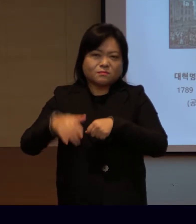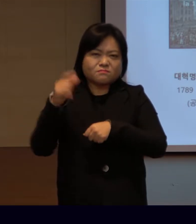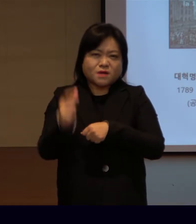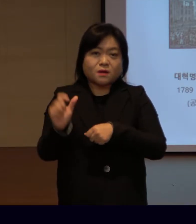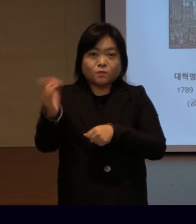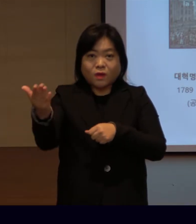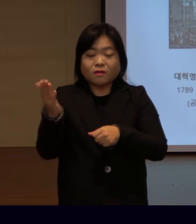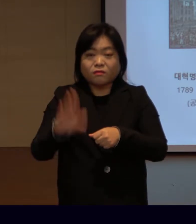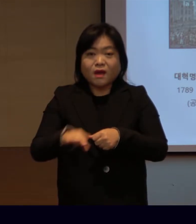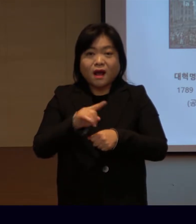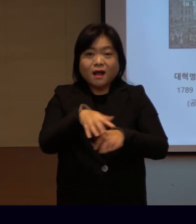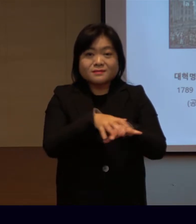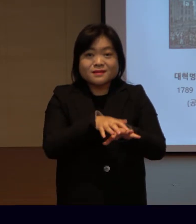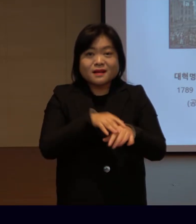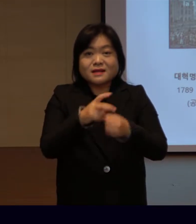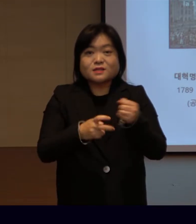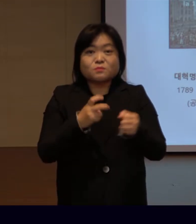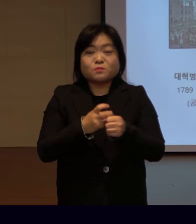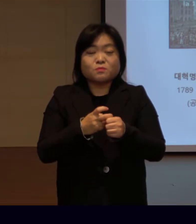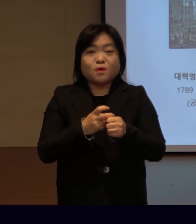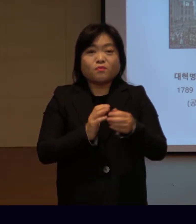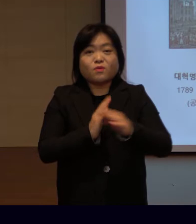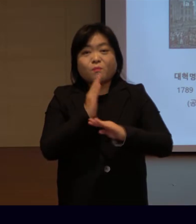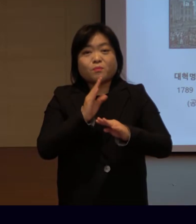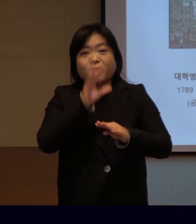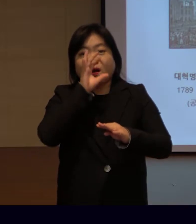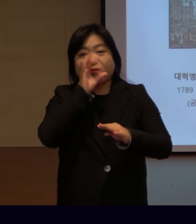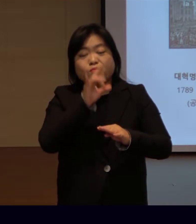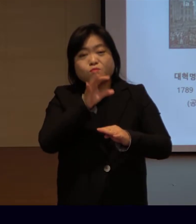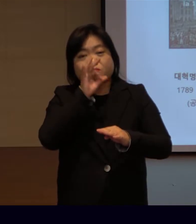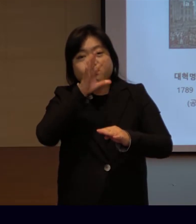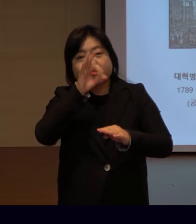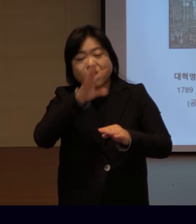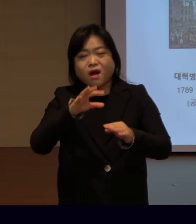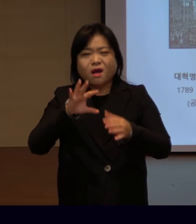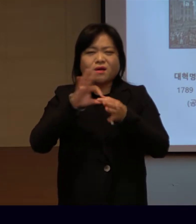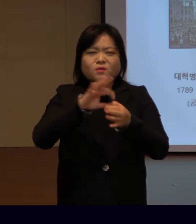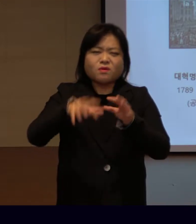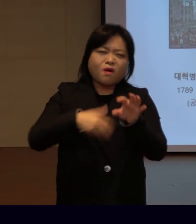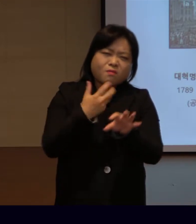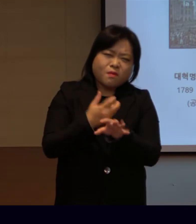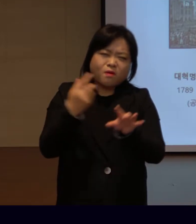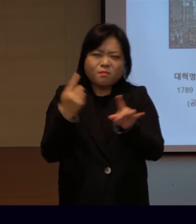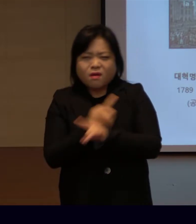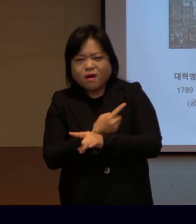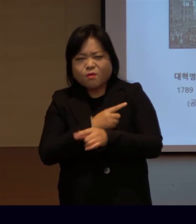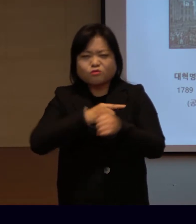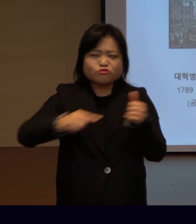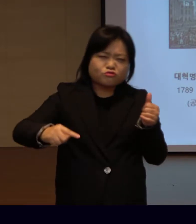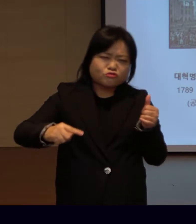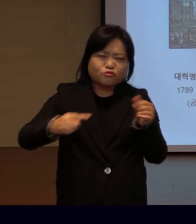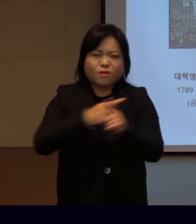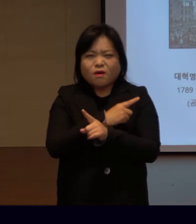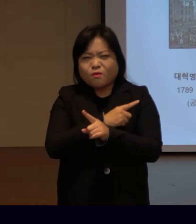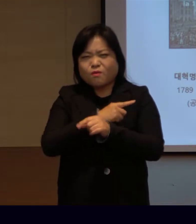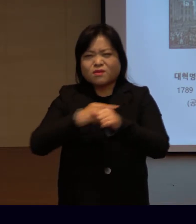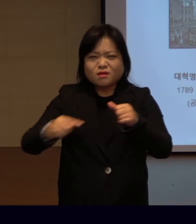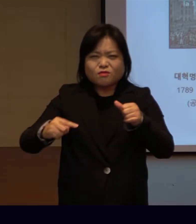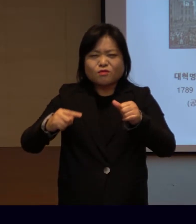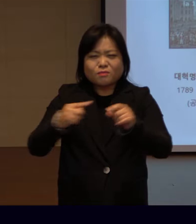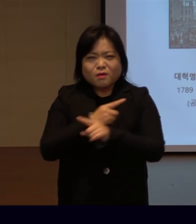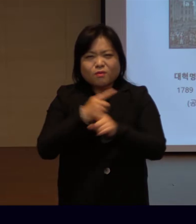체제가 20년을 넘은 적이 없이 끊임없이 혁명, 변하고 죽이고 또 뭐 살리고 뭐 이런